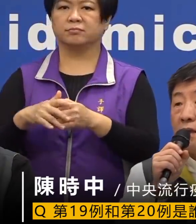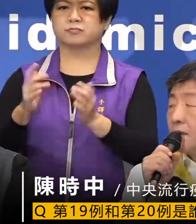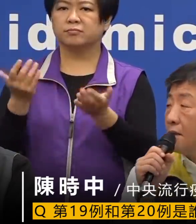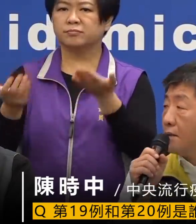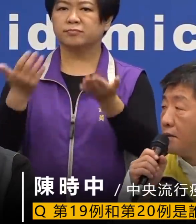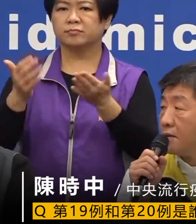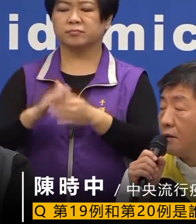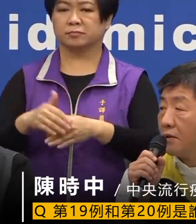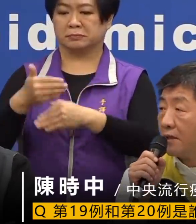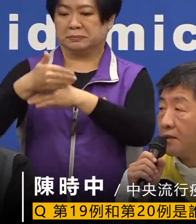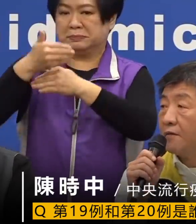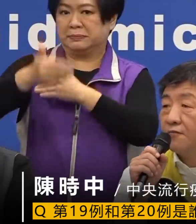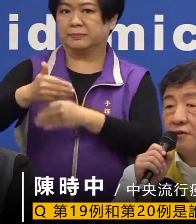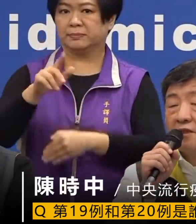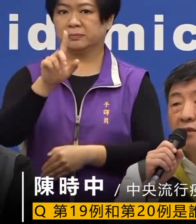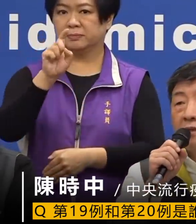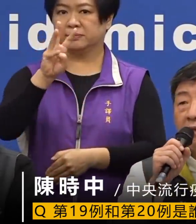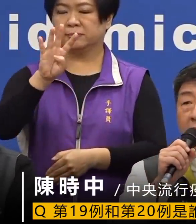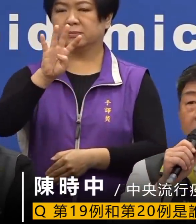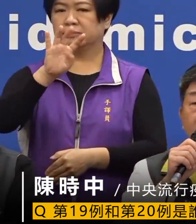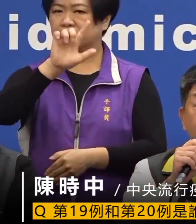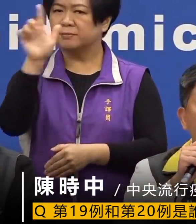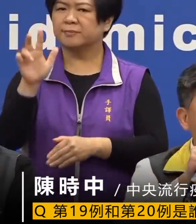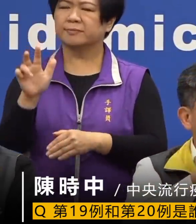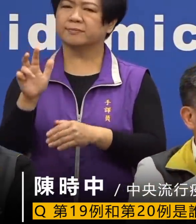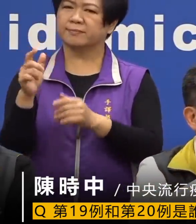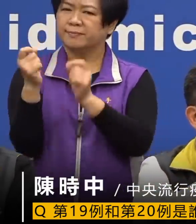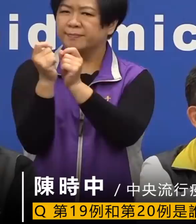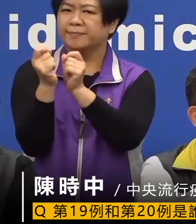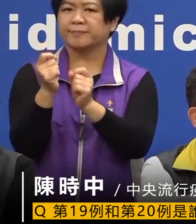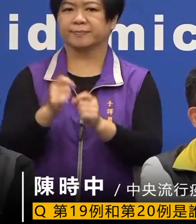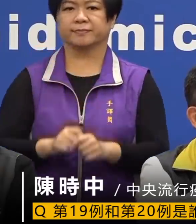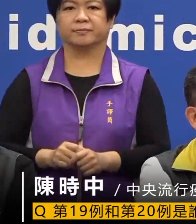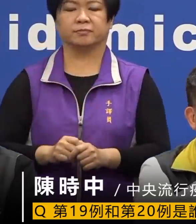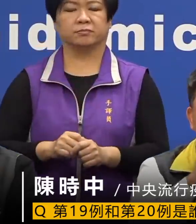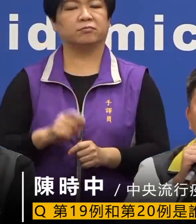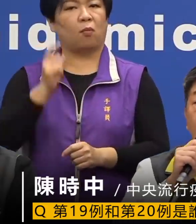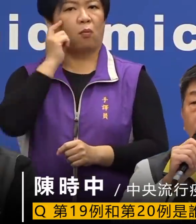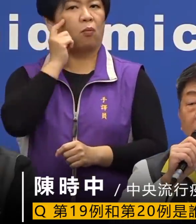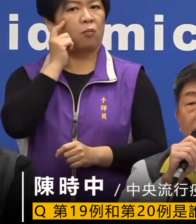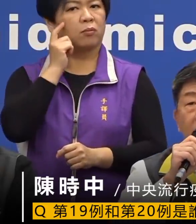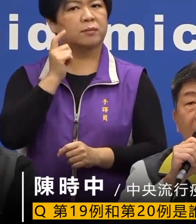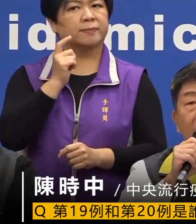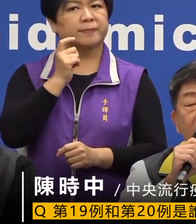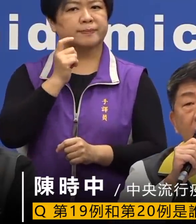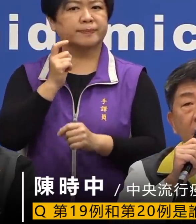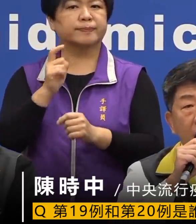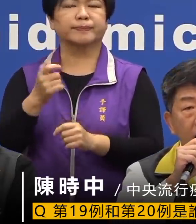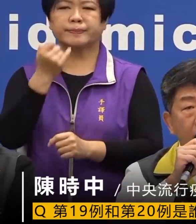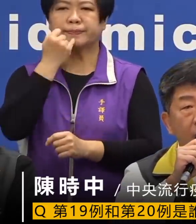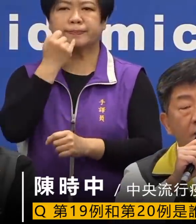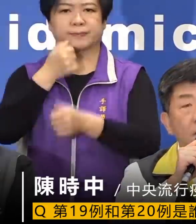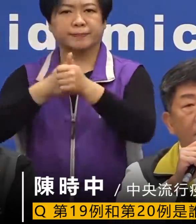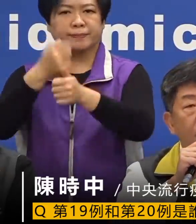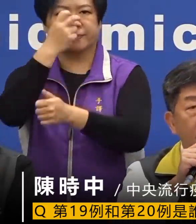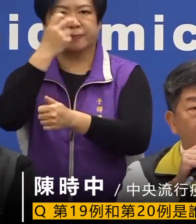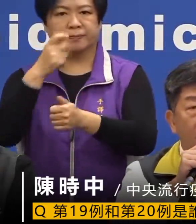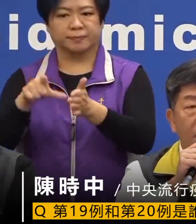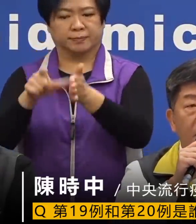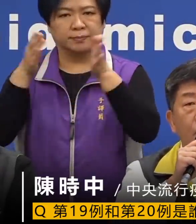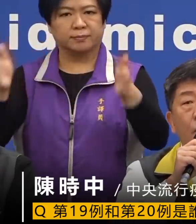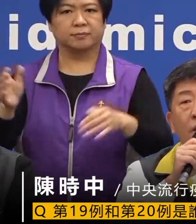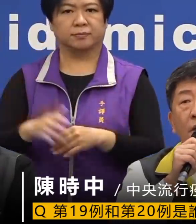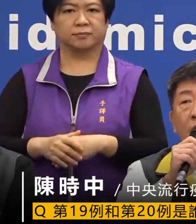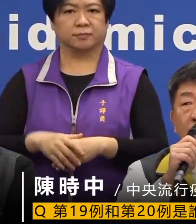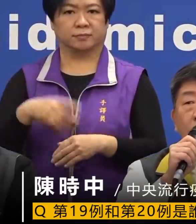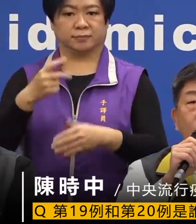是一个哈就是我们的一个潜伏期，好，那这一点是相对的乐观呐，不过我们不敢大意，好，这段时间所有在